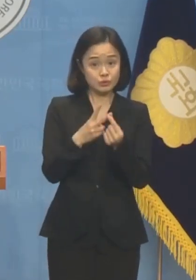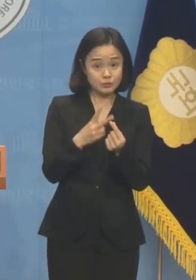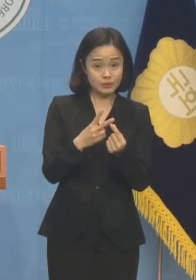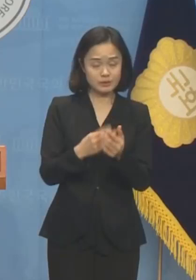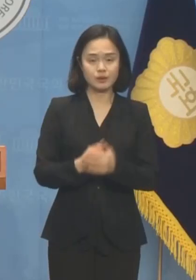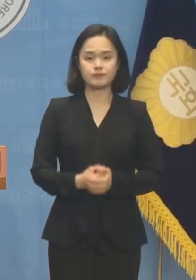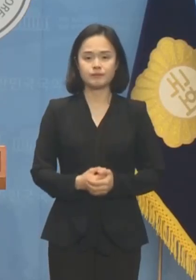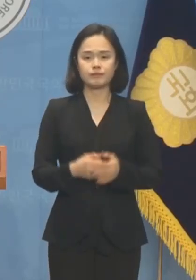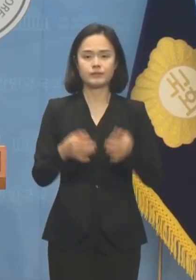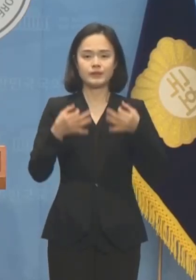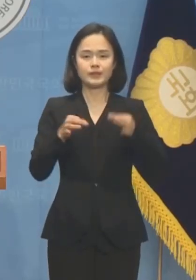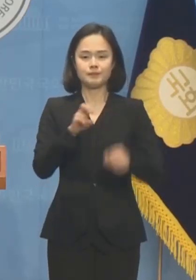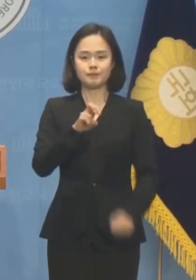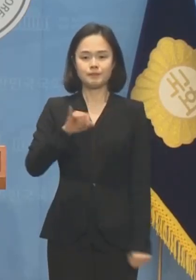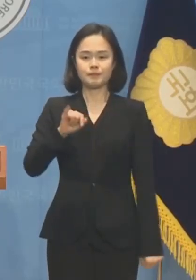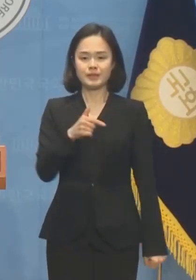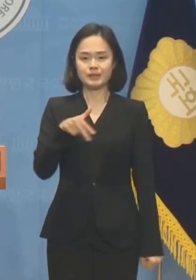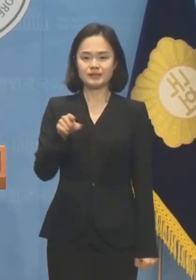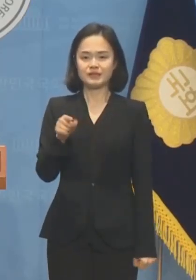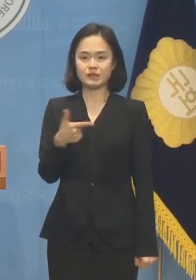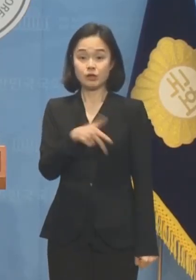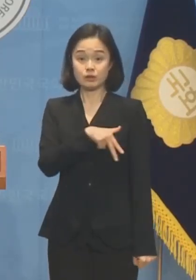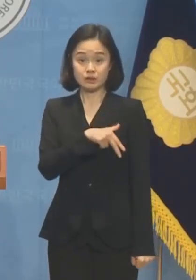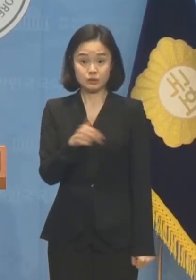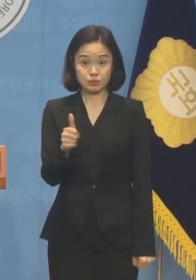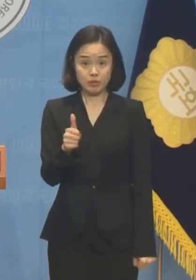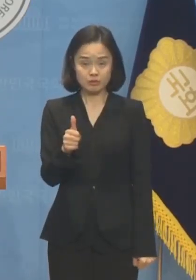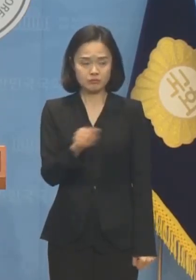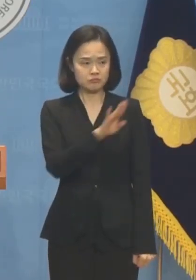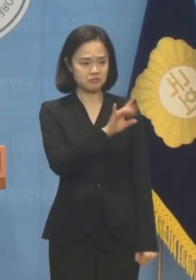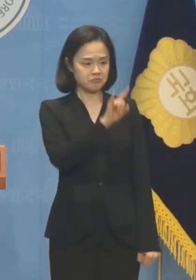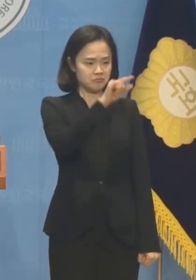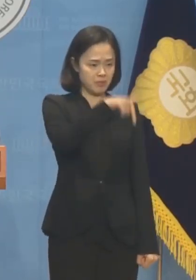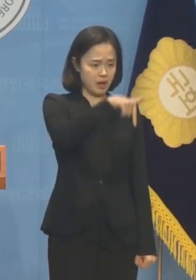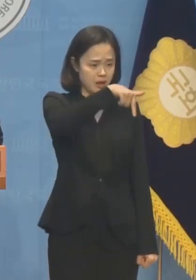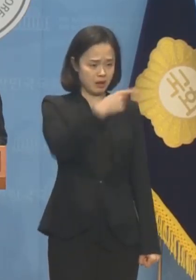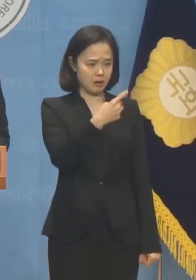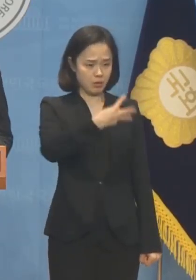김민전 의원을 제명을 촉구하는 그런 말씀을 드리도록 하겠습니다.